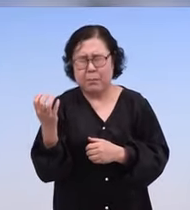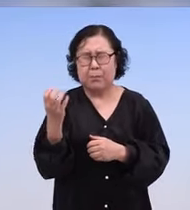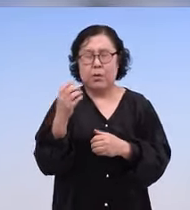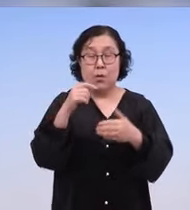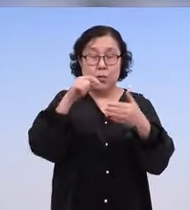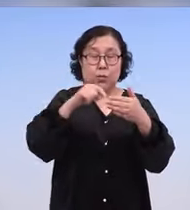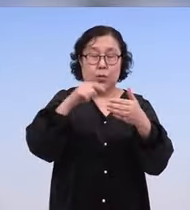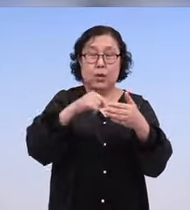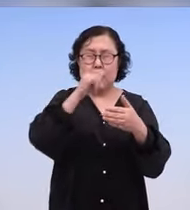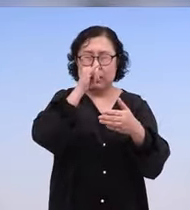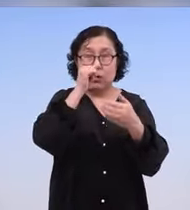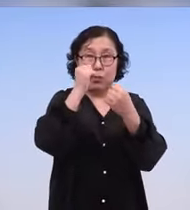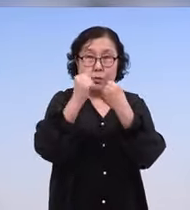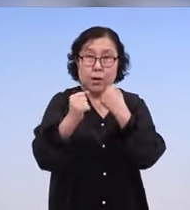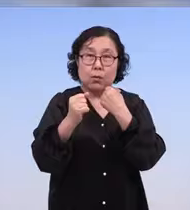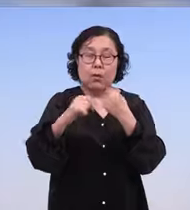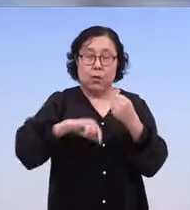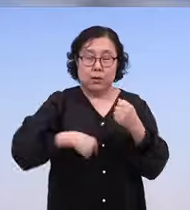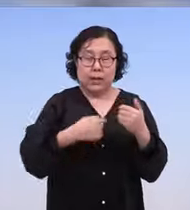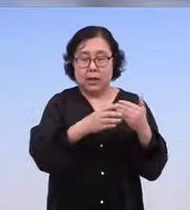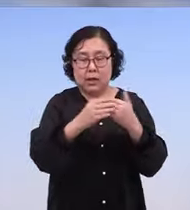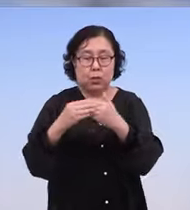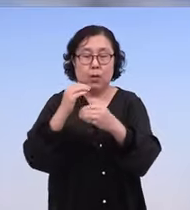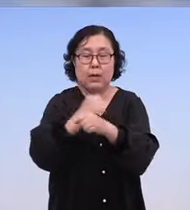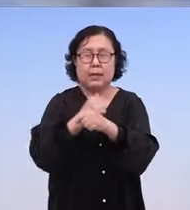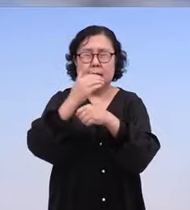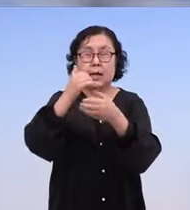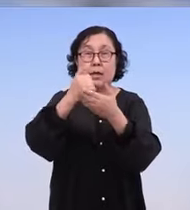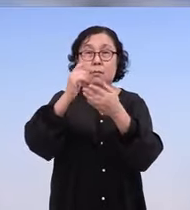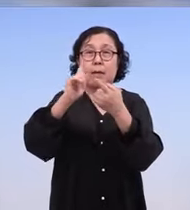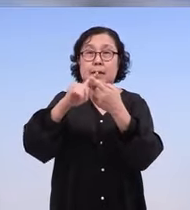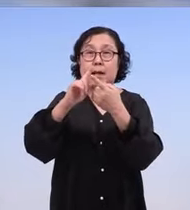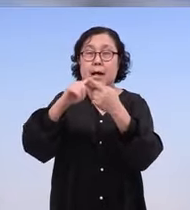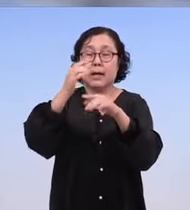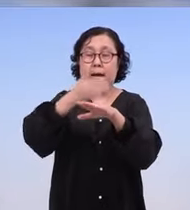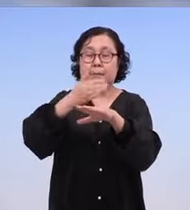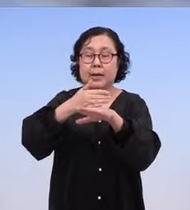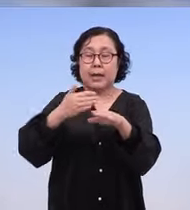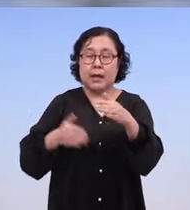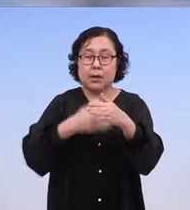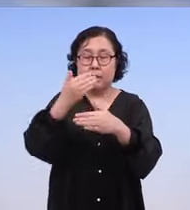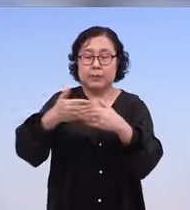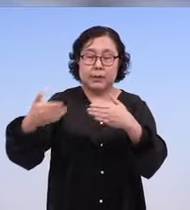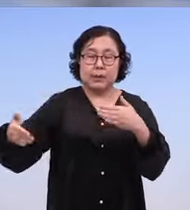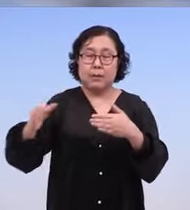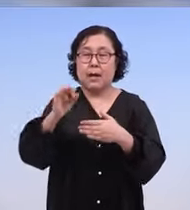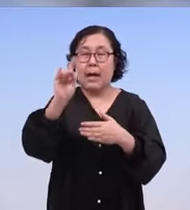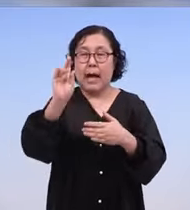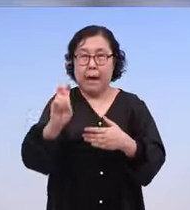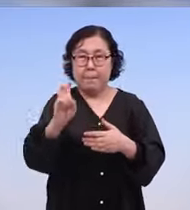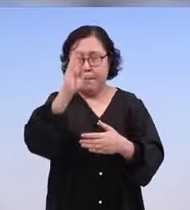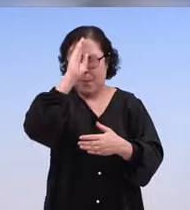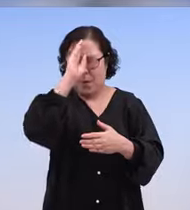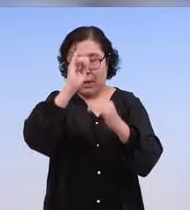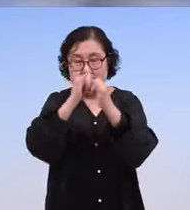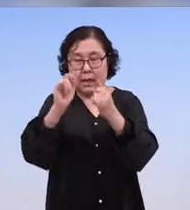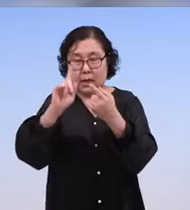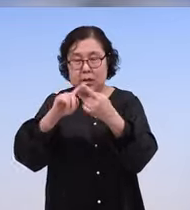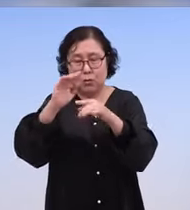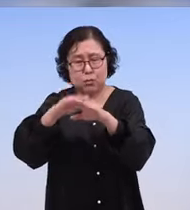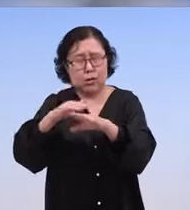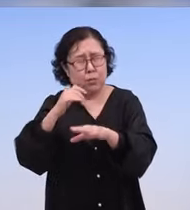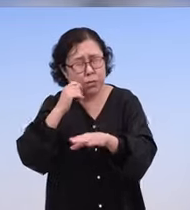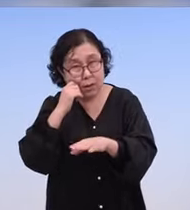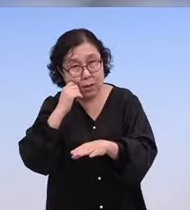있으면서도 자기를 인도하시는 그 하나님에 대한 감사가 넘쳐가지고 그 암으로 죽어가는 저 환우 그냥 두면 안 된다.